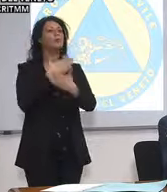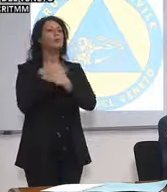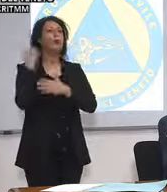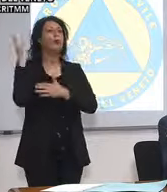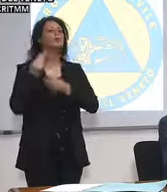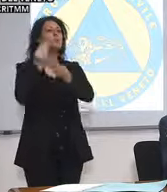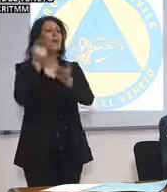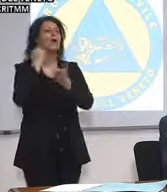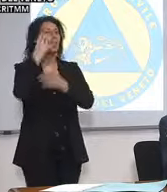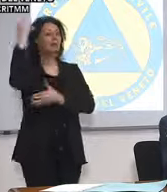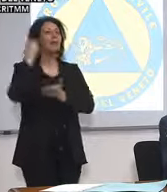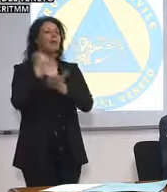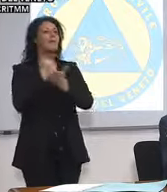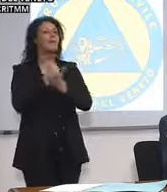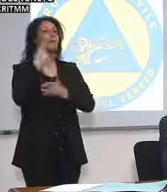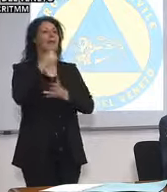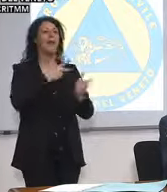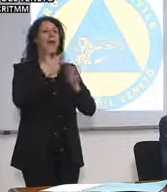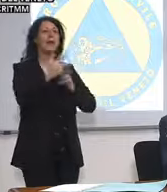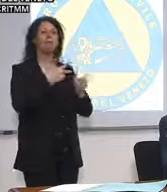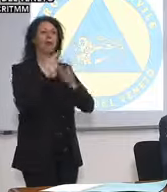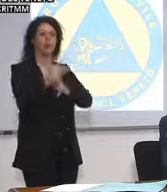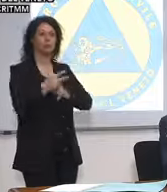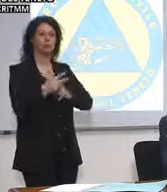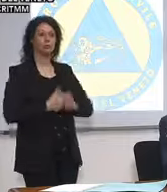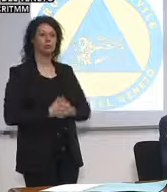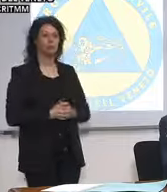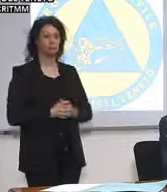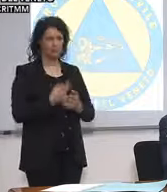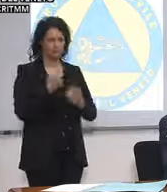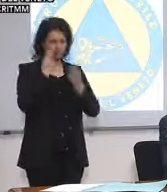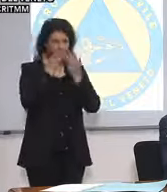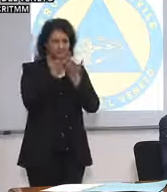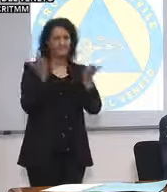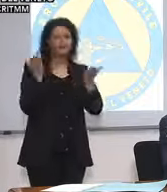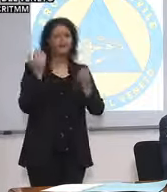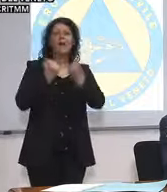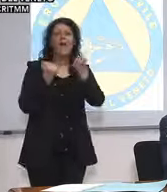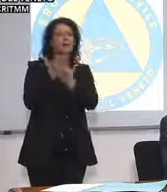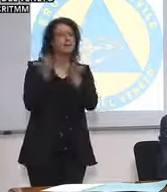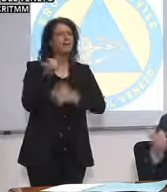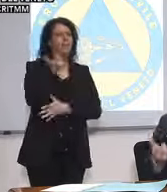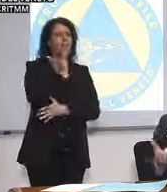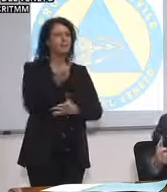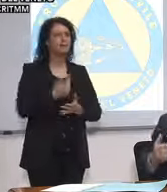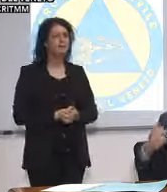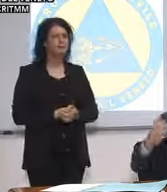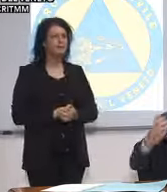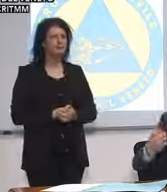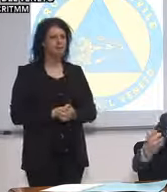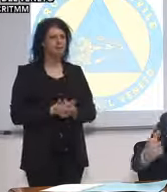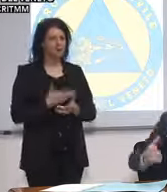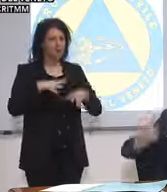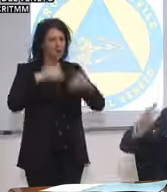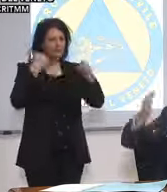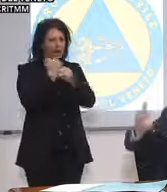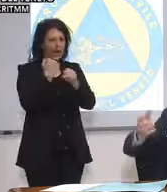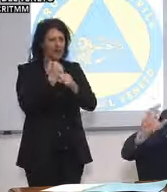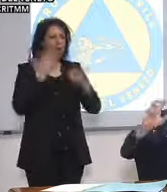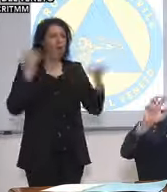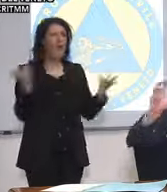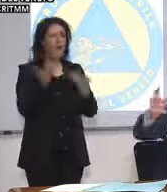me sembra ragionevole, tutta sta gente che vedete in giro, le avete viste anche voi le macchine, a pranzo almeno abbiano la possibilità di andare con auto